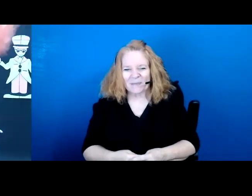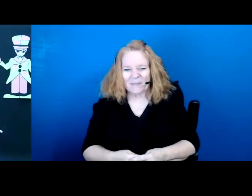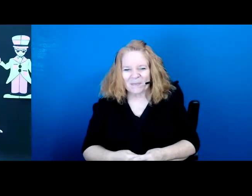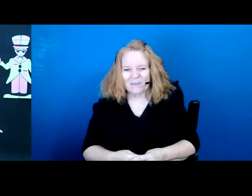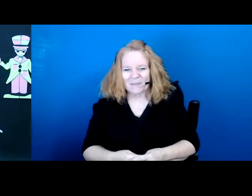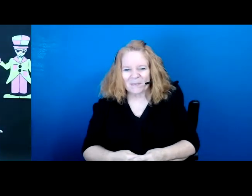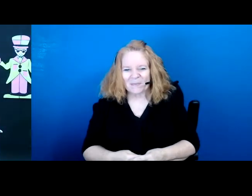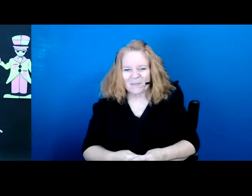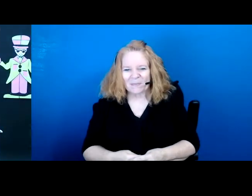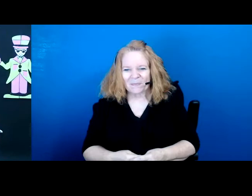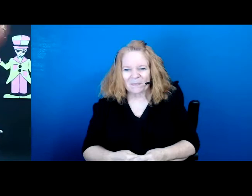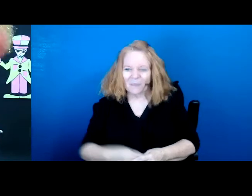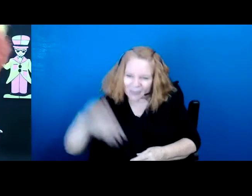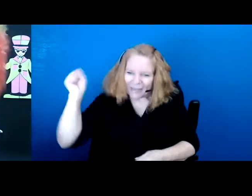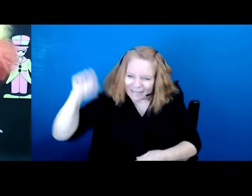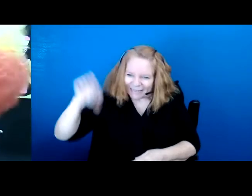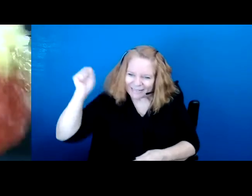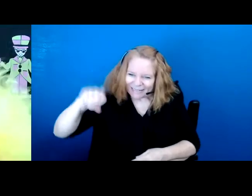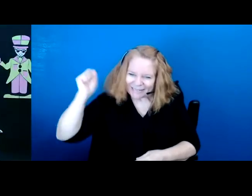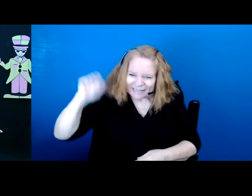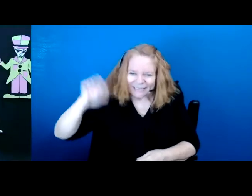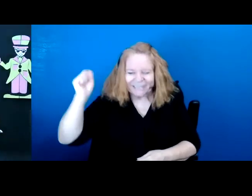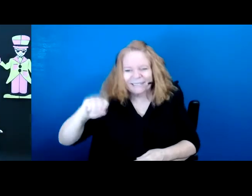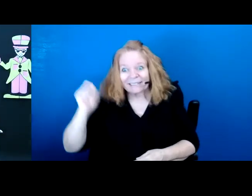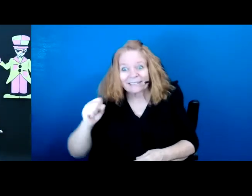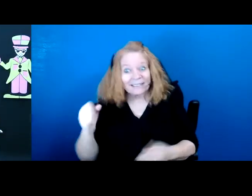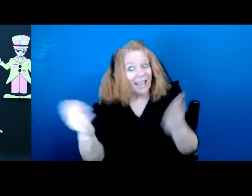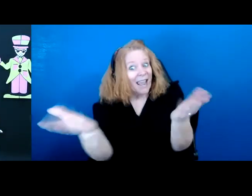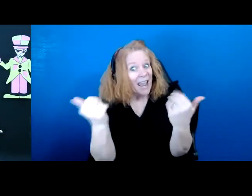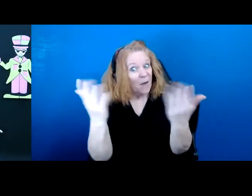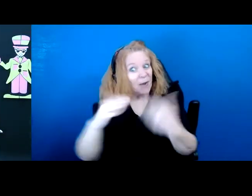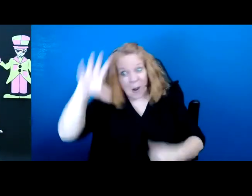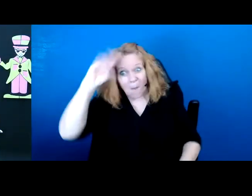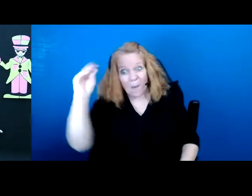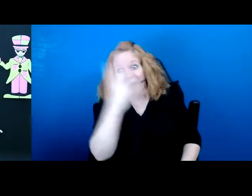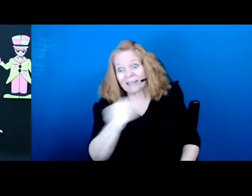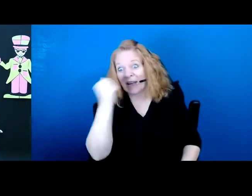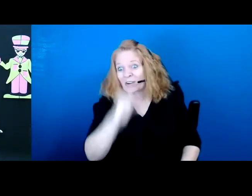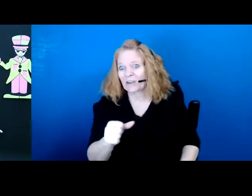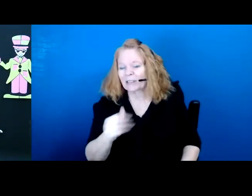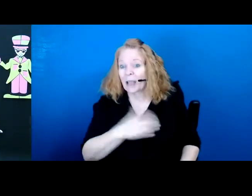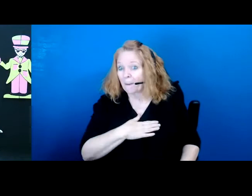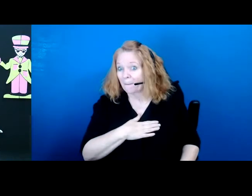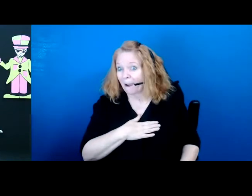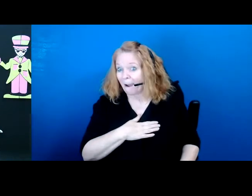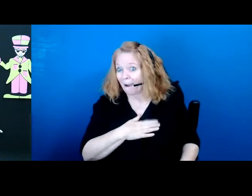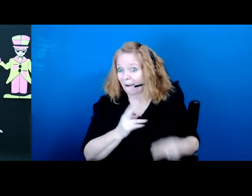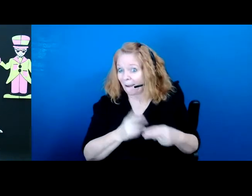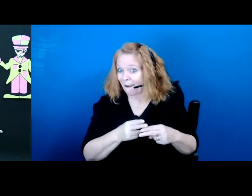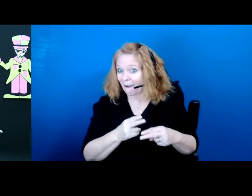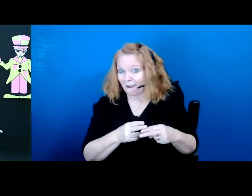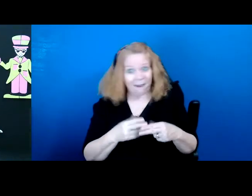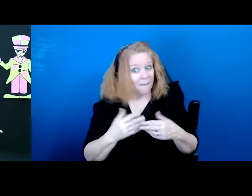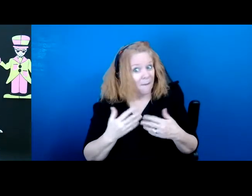la aventura de invierno en la tierra de las maravillas de marvin vamos a empezar niños y niñas mi